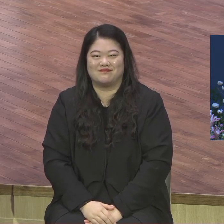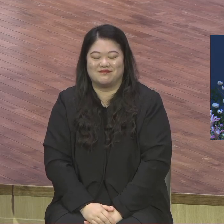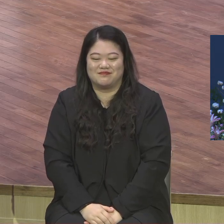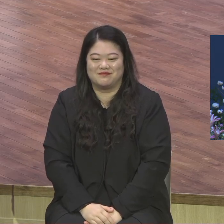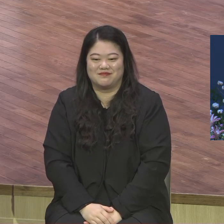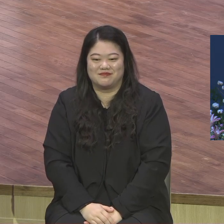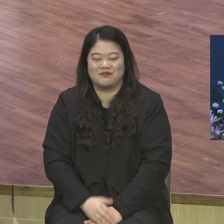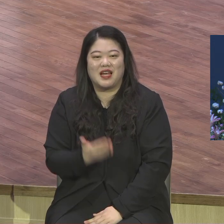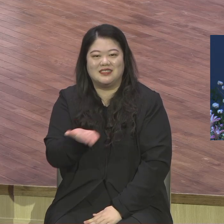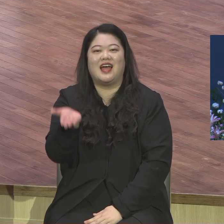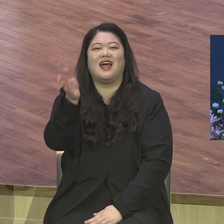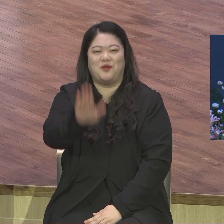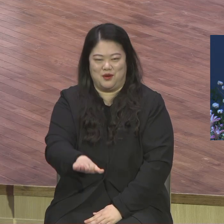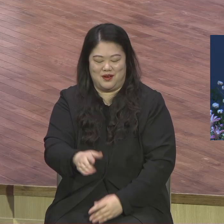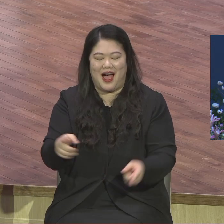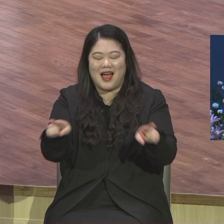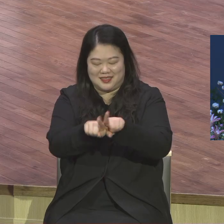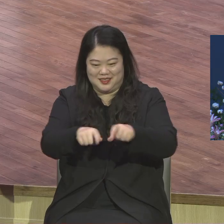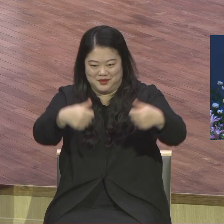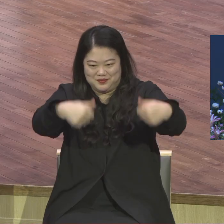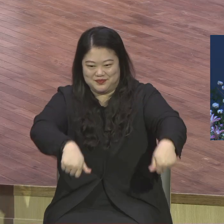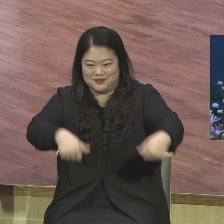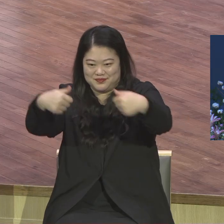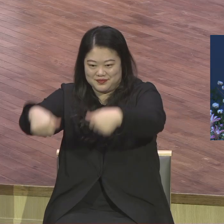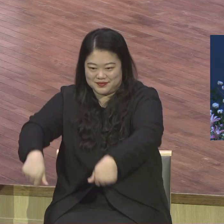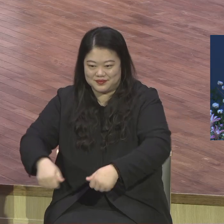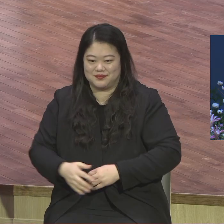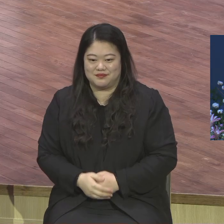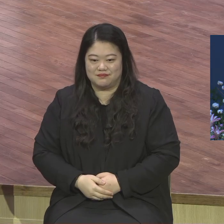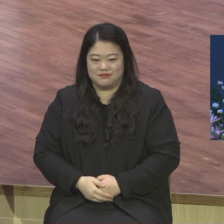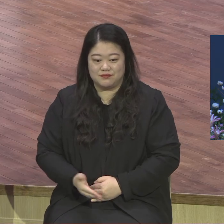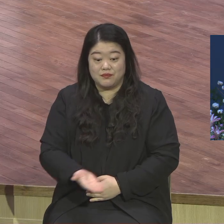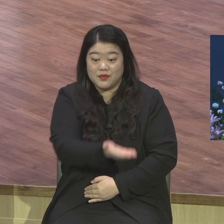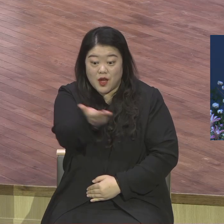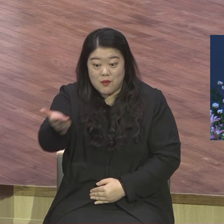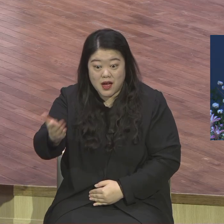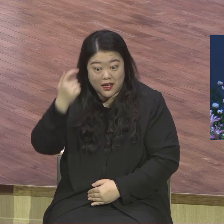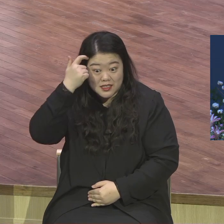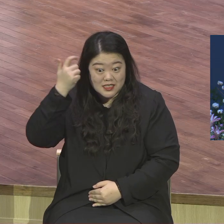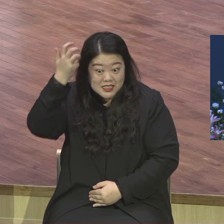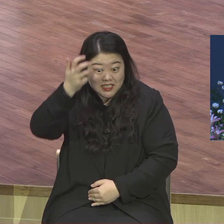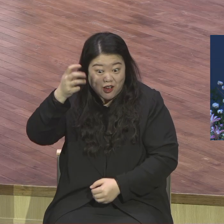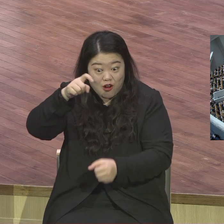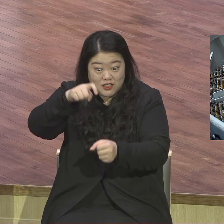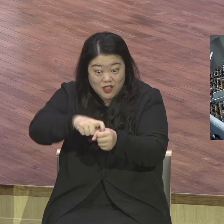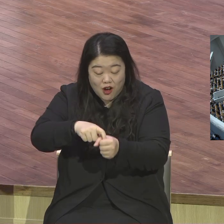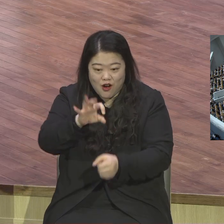또 해외 성도들 같이 서로 인사합시다. 성도님은 영적 안테나입니다.